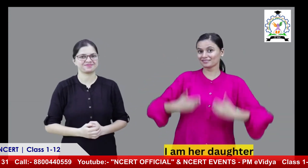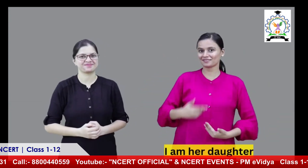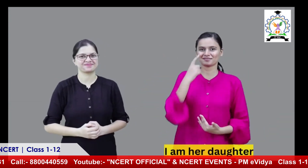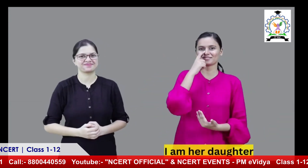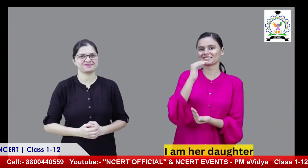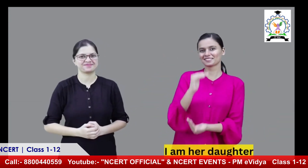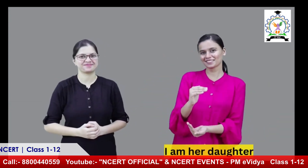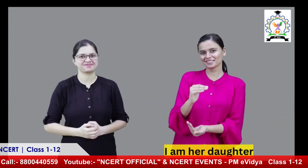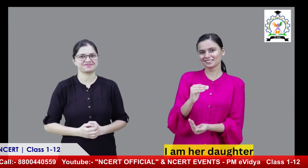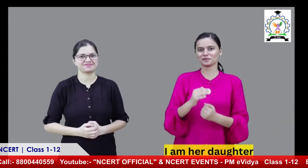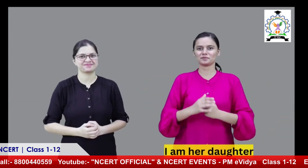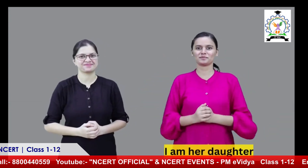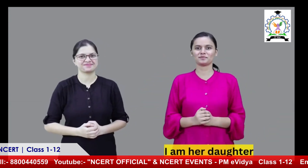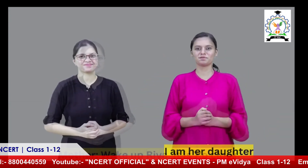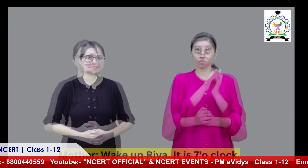अब मैं हूँ बेटी।